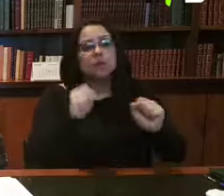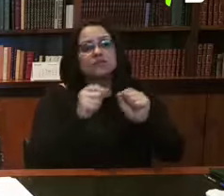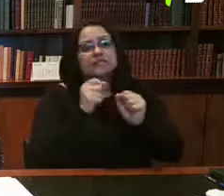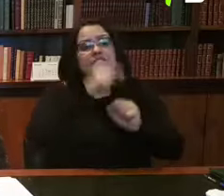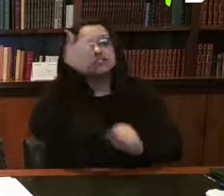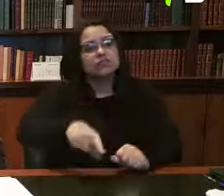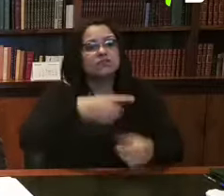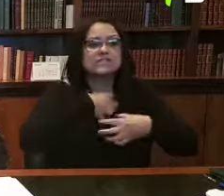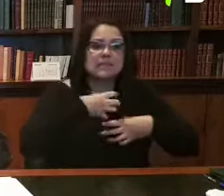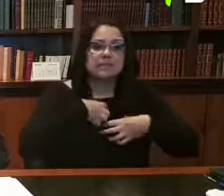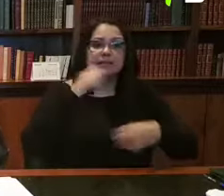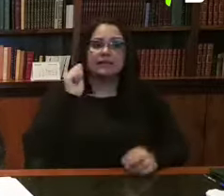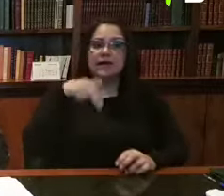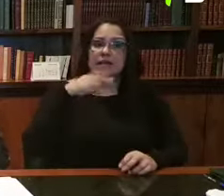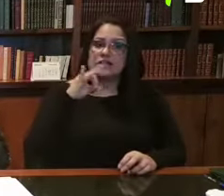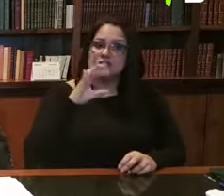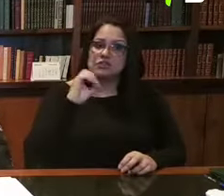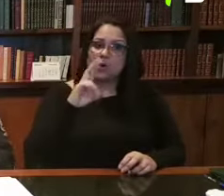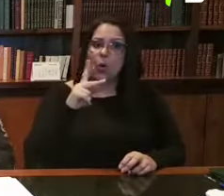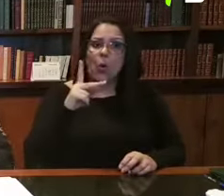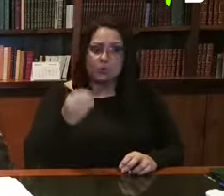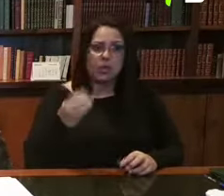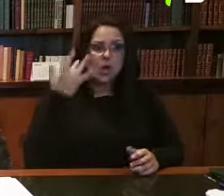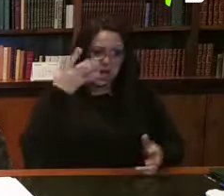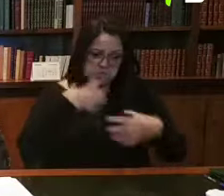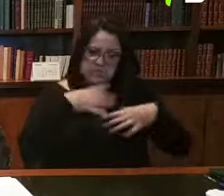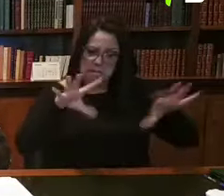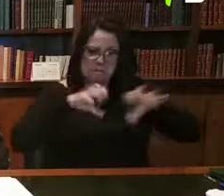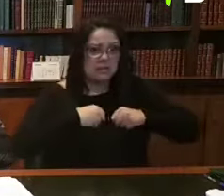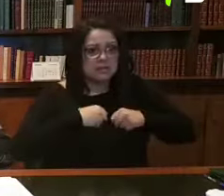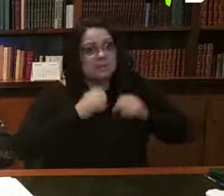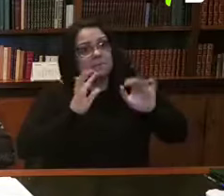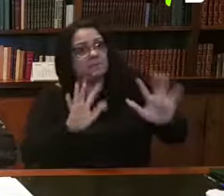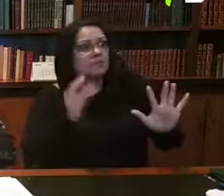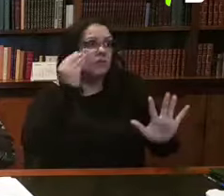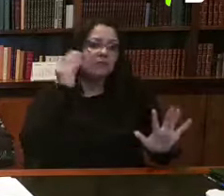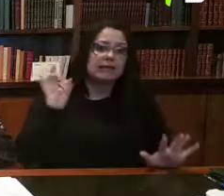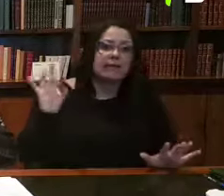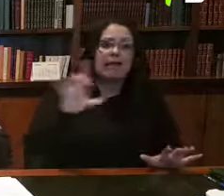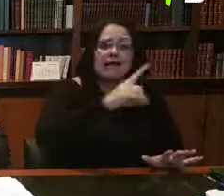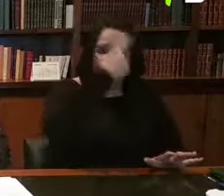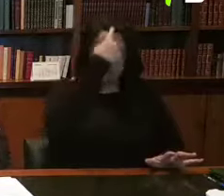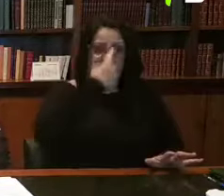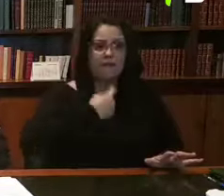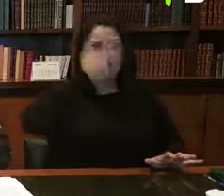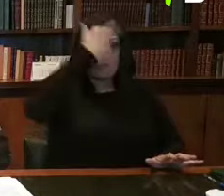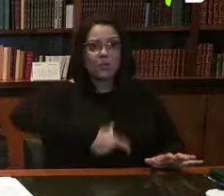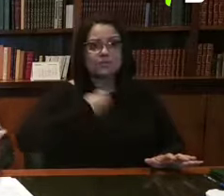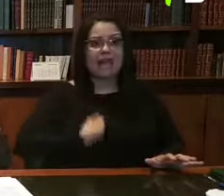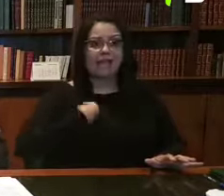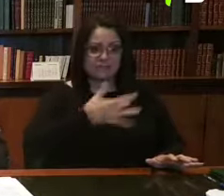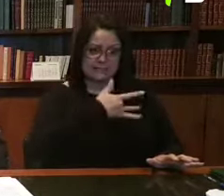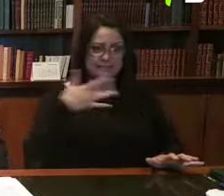fazer o teste novamente para ver se tem anticorpos já eu acho que eu já peguei tá certo mas isso vai de cada um do do do perfil